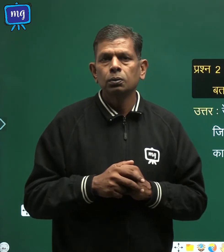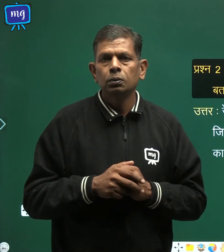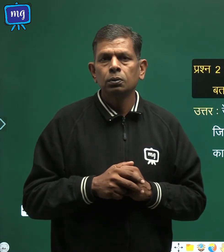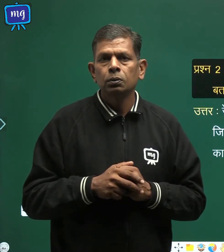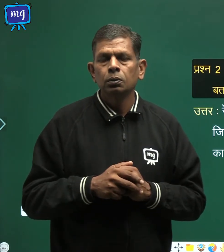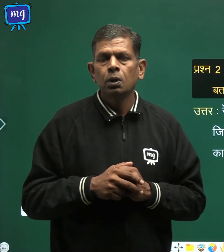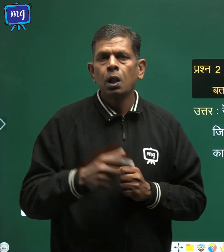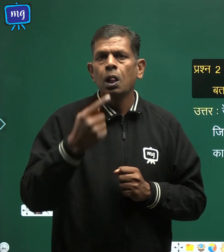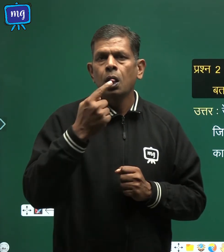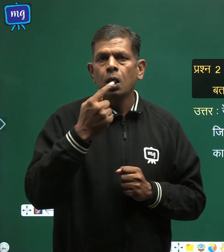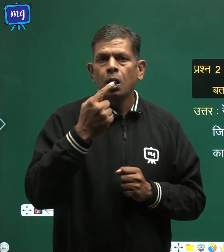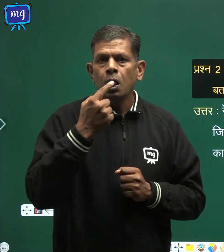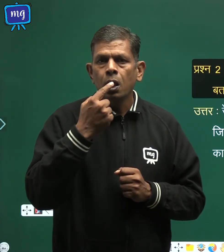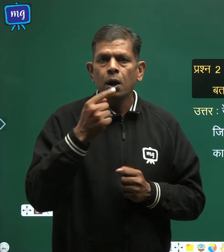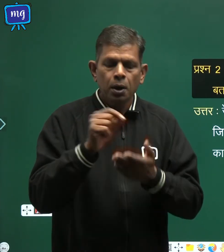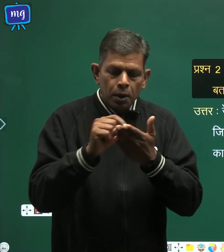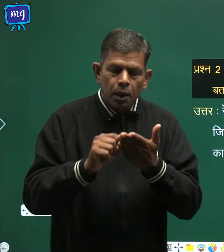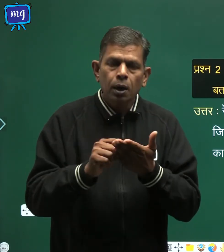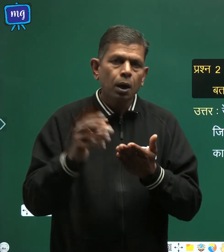रेड डाटा पुस्तक